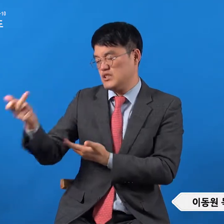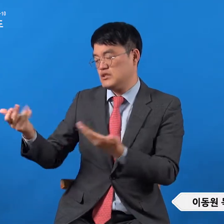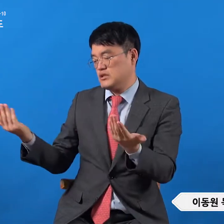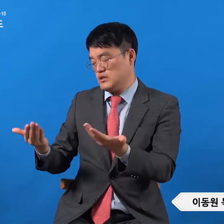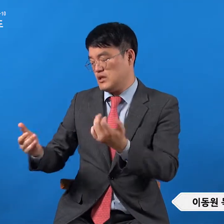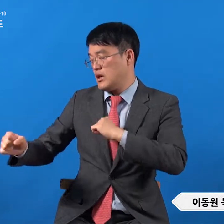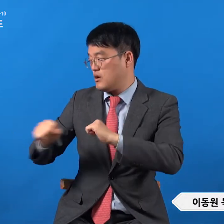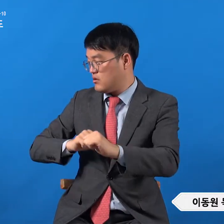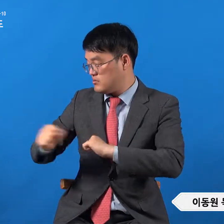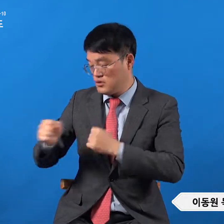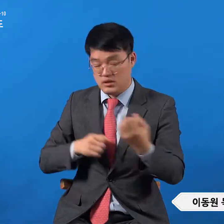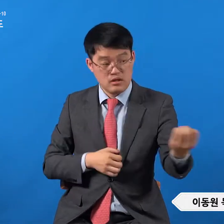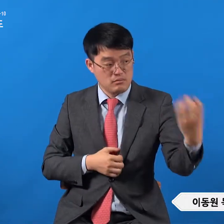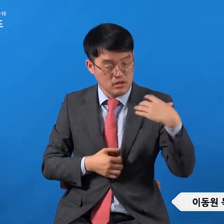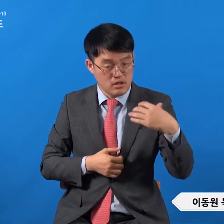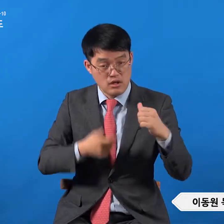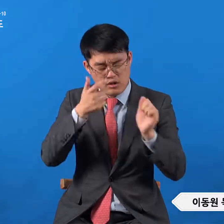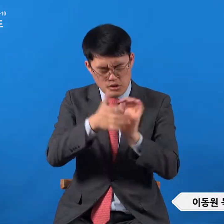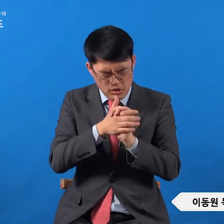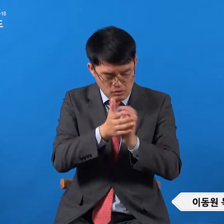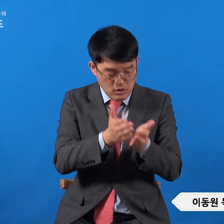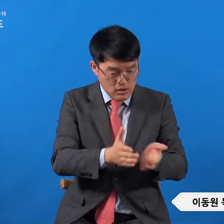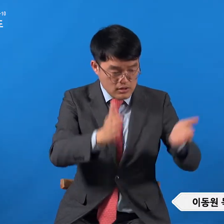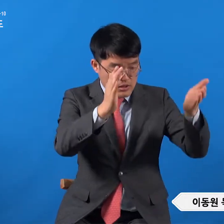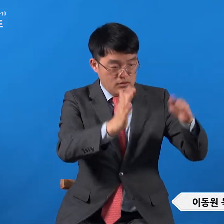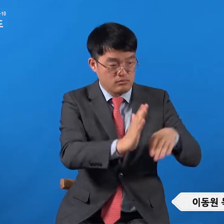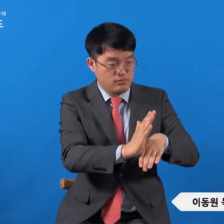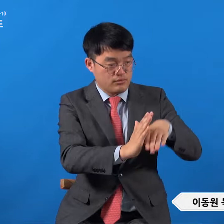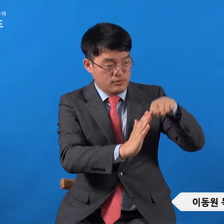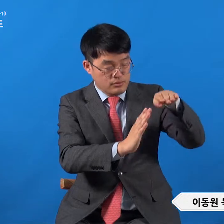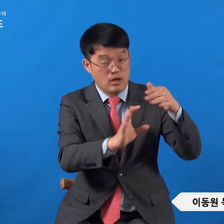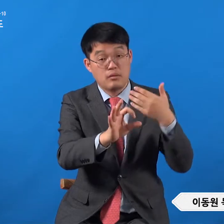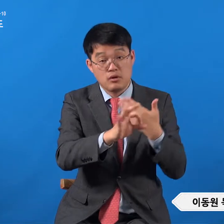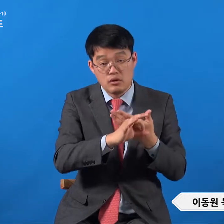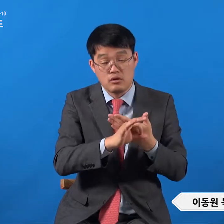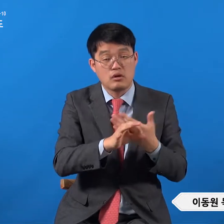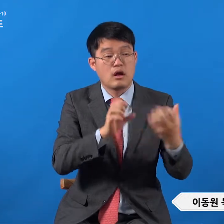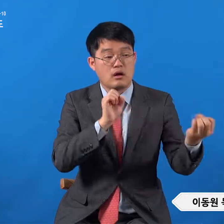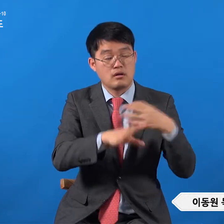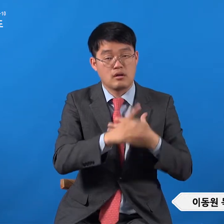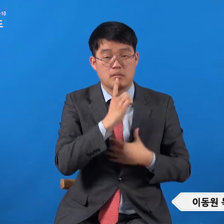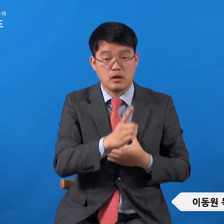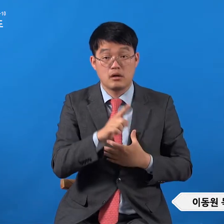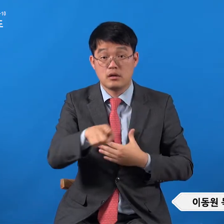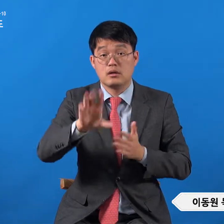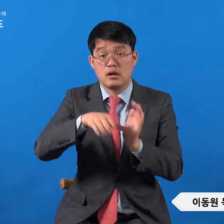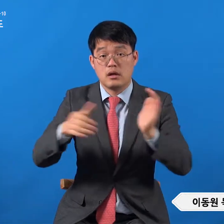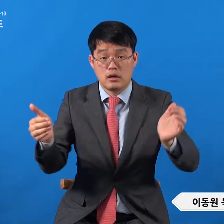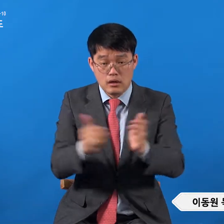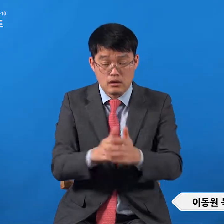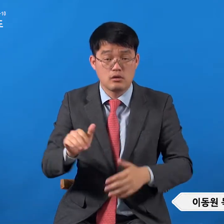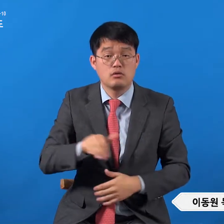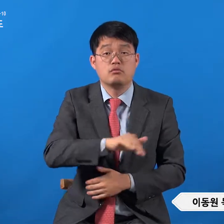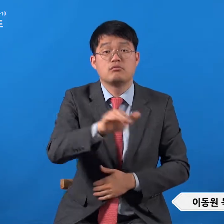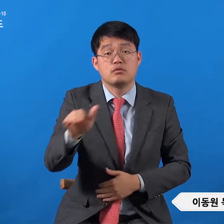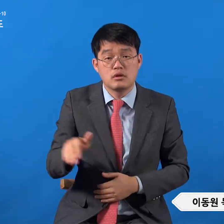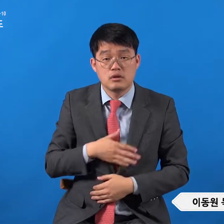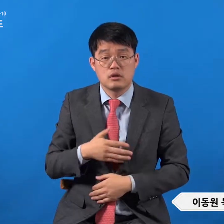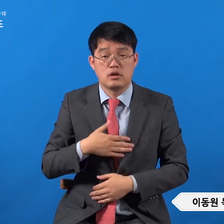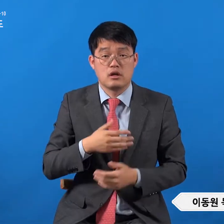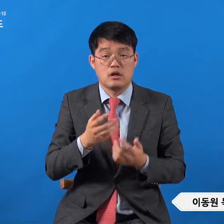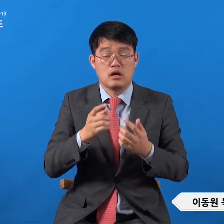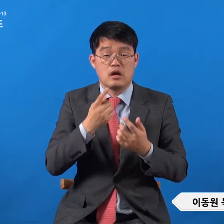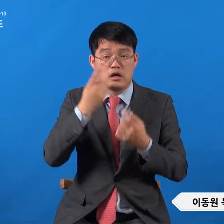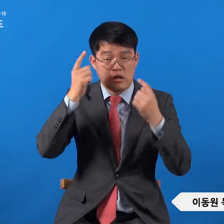것입니다. 기도에 잔이 차면 그렇습니다. 그때까지 우리는 마치 다윗처럼 나의 눈물을